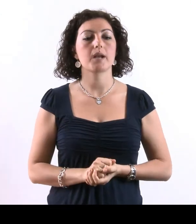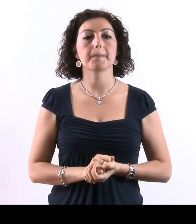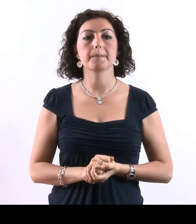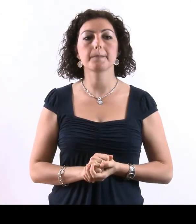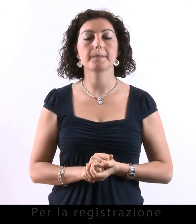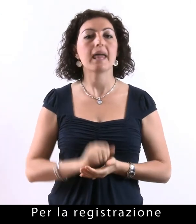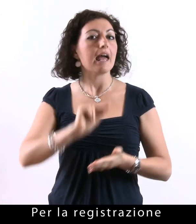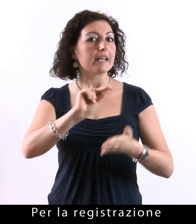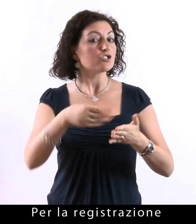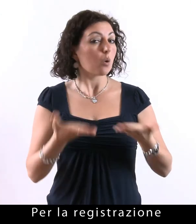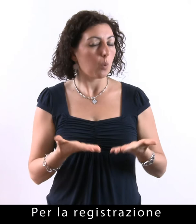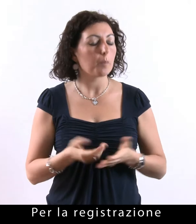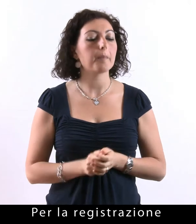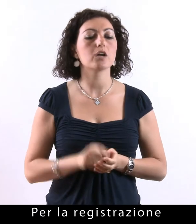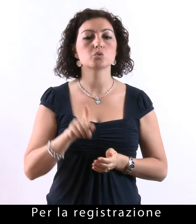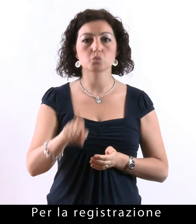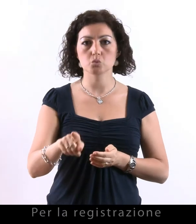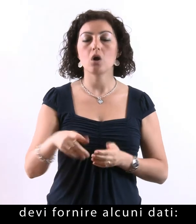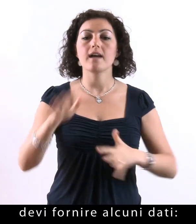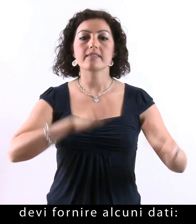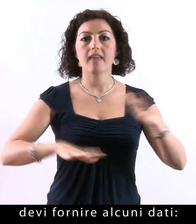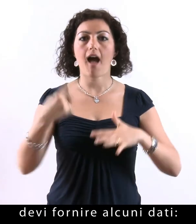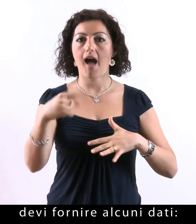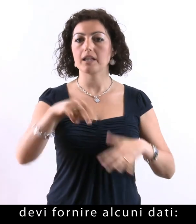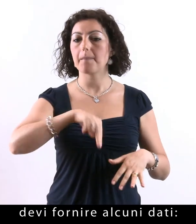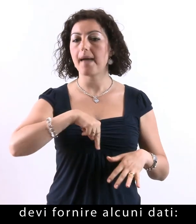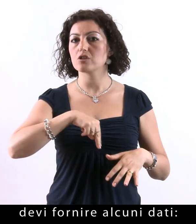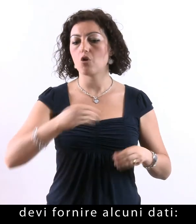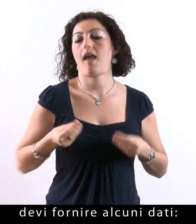Per la registrazione, devi fornire alcuni dati.